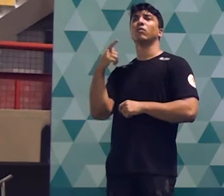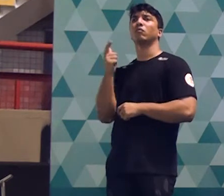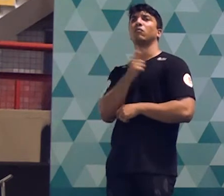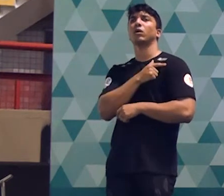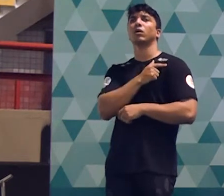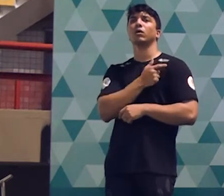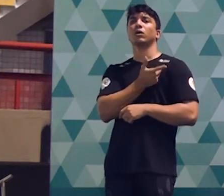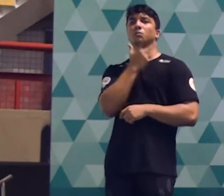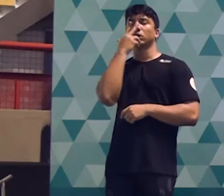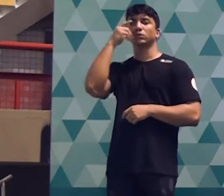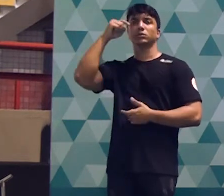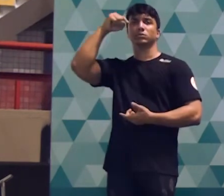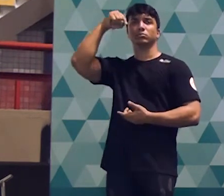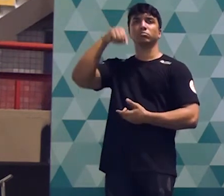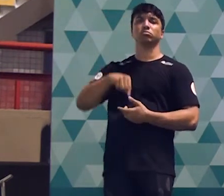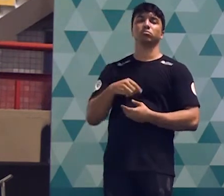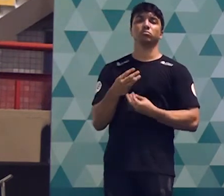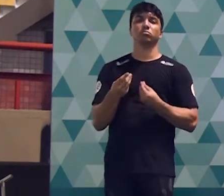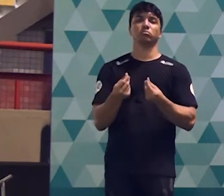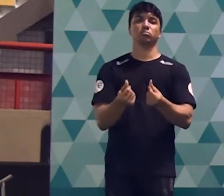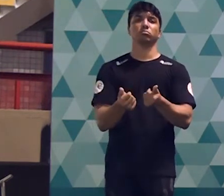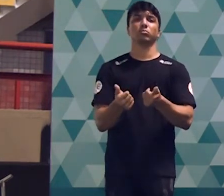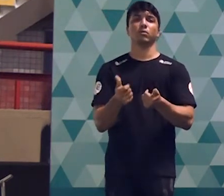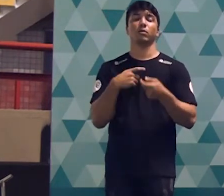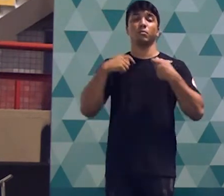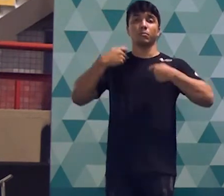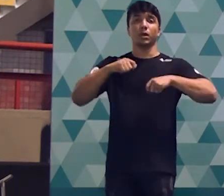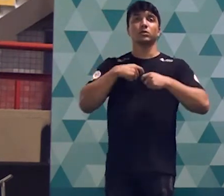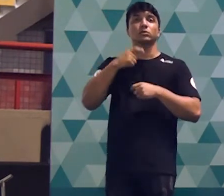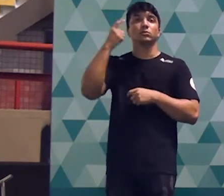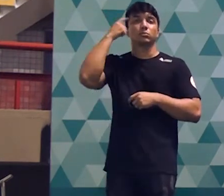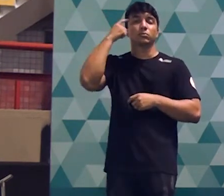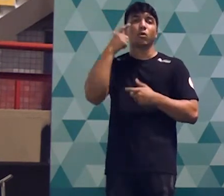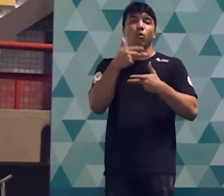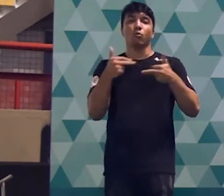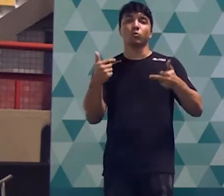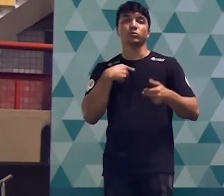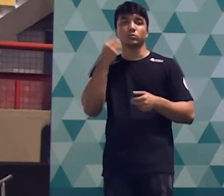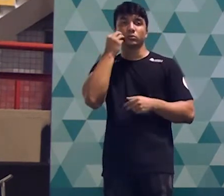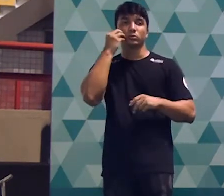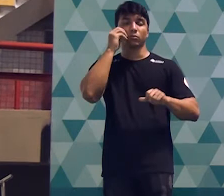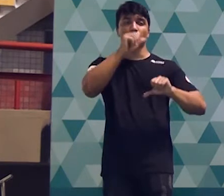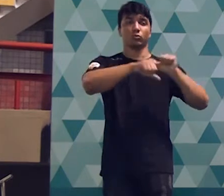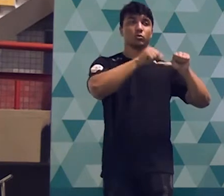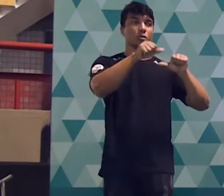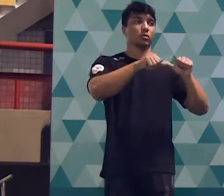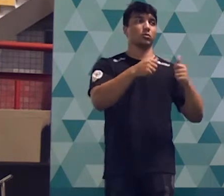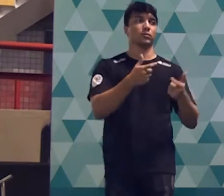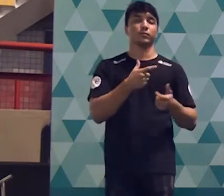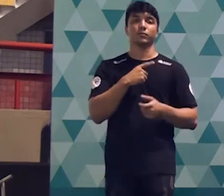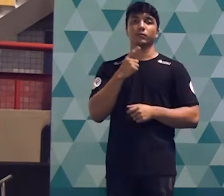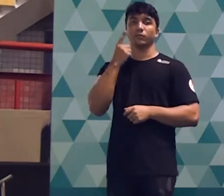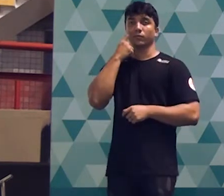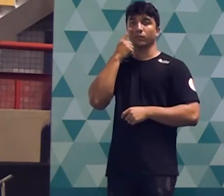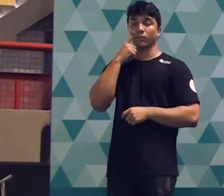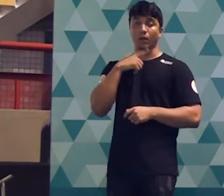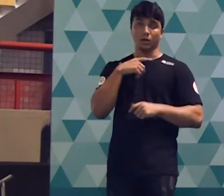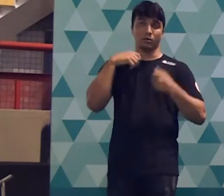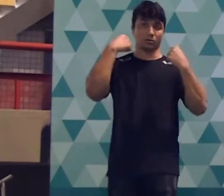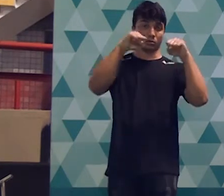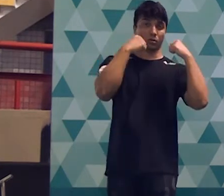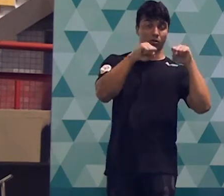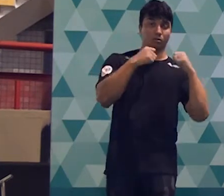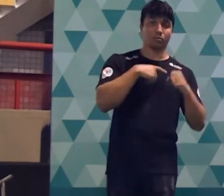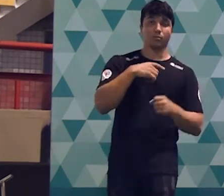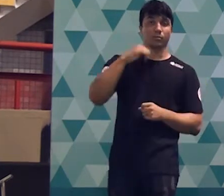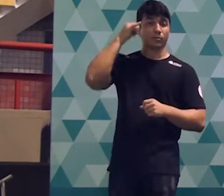A autoestima está baixa. Aí a gente tem que fazer alguma coisa para mudar. Então é importante fazer um exercício, uma academia, mas não